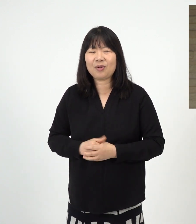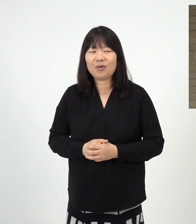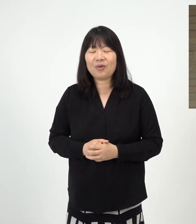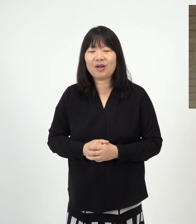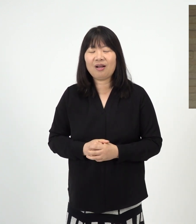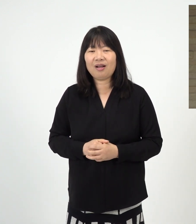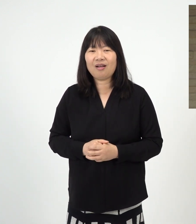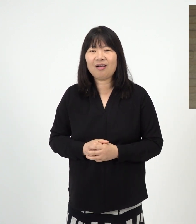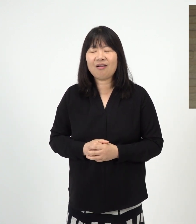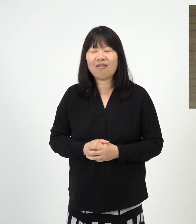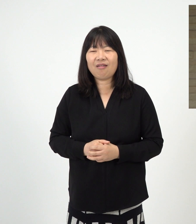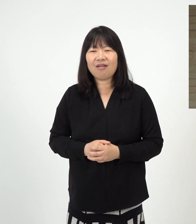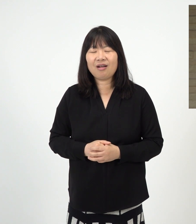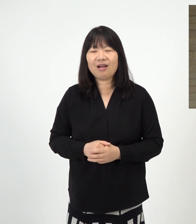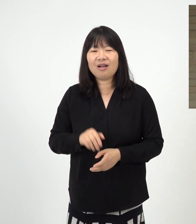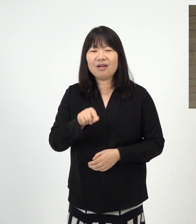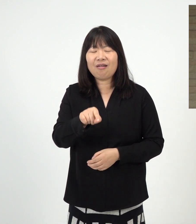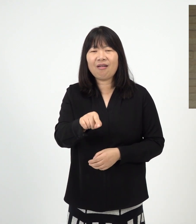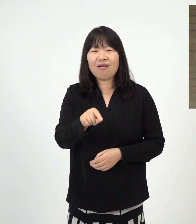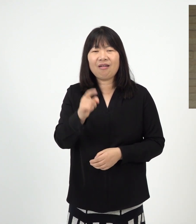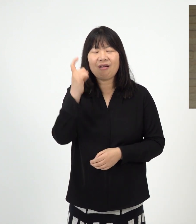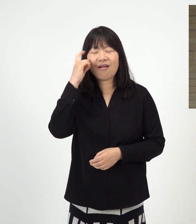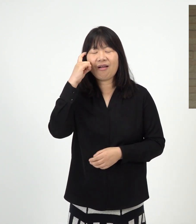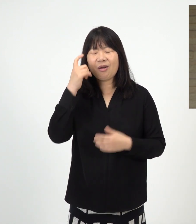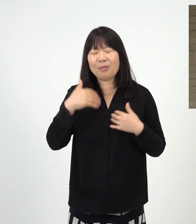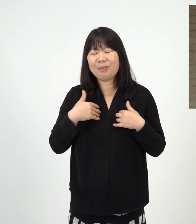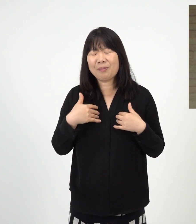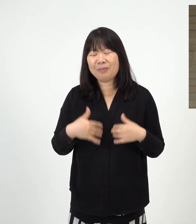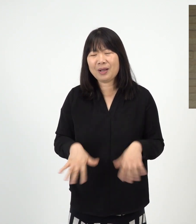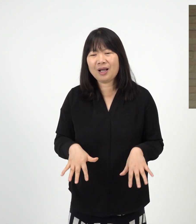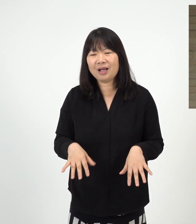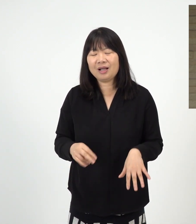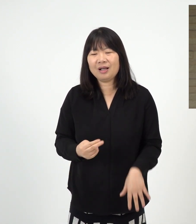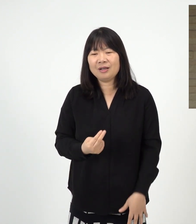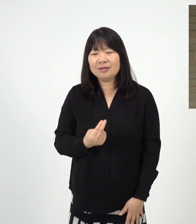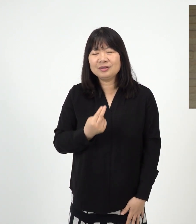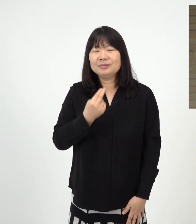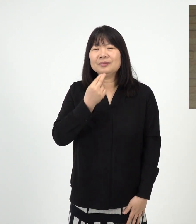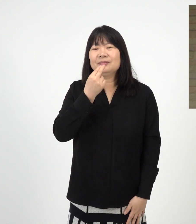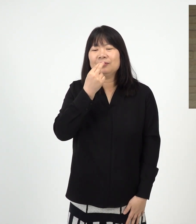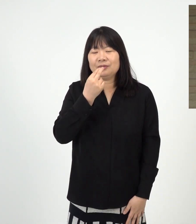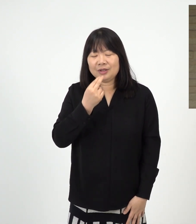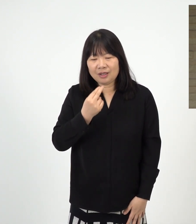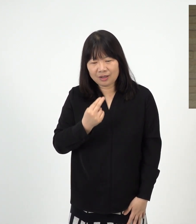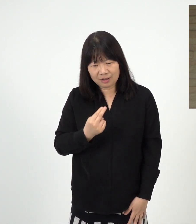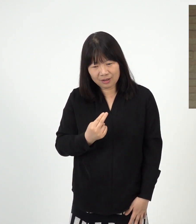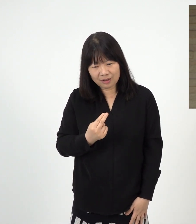오늘 여러 가지로 좀 정신도 사납고 피곤한데 숨을 쉴까 말까